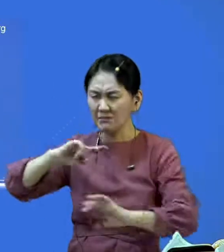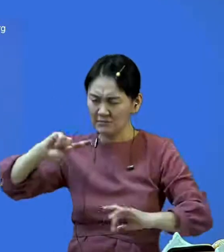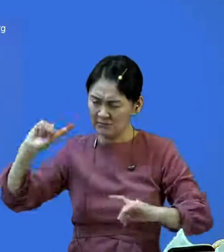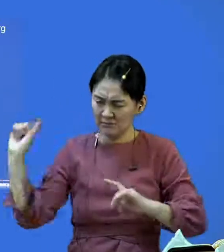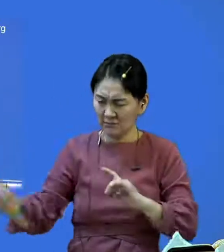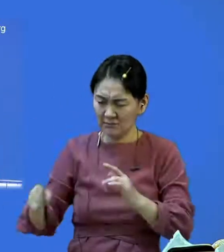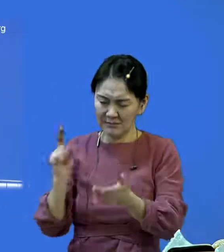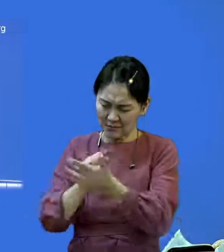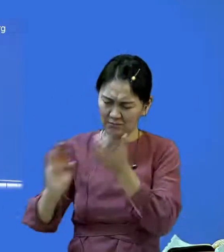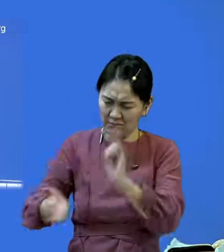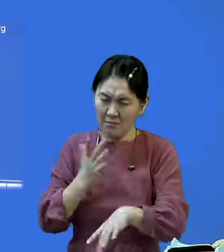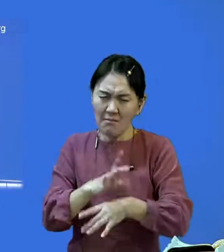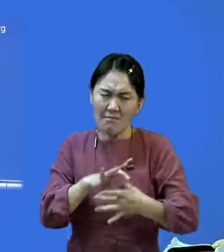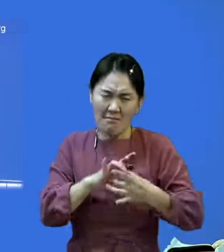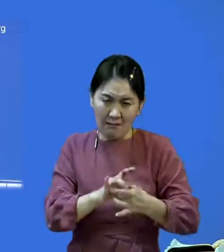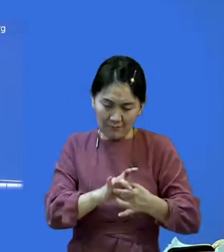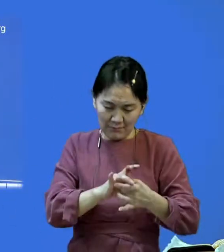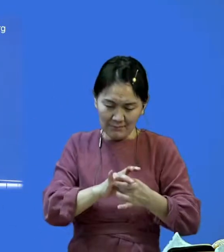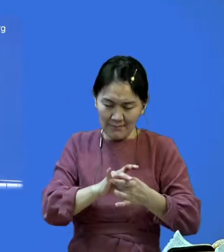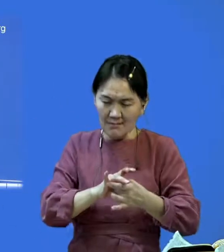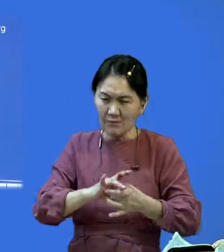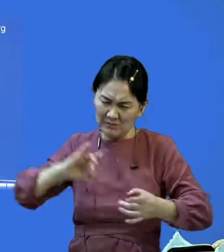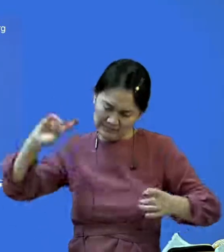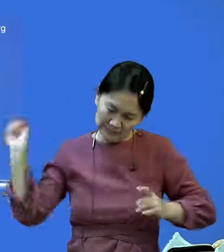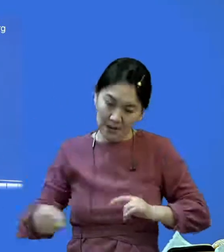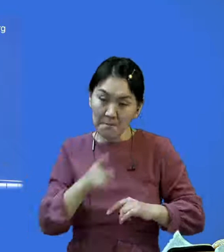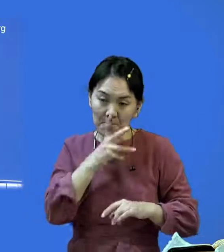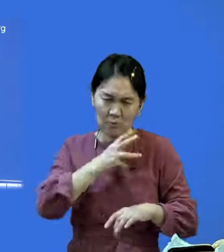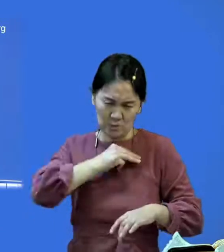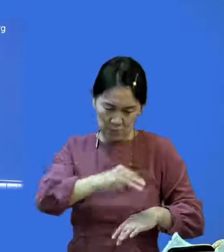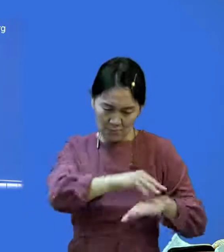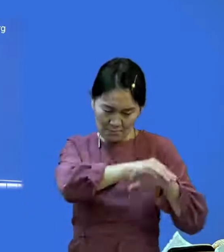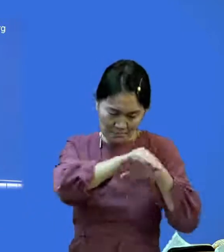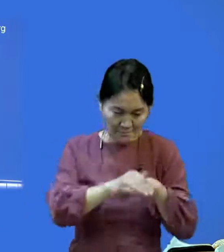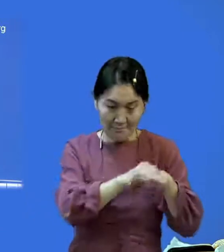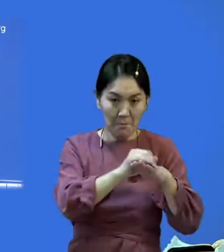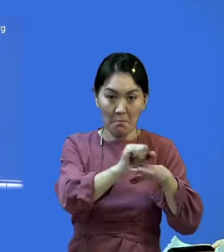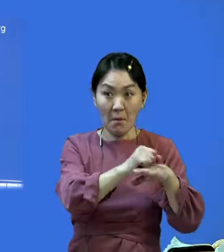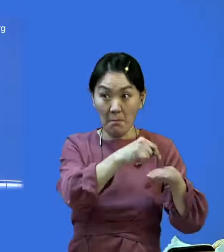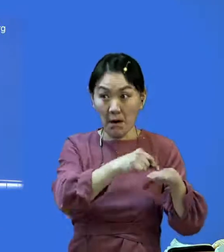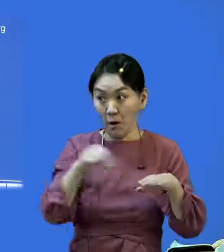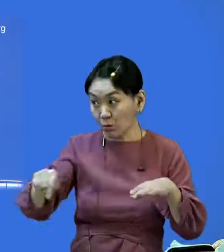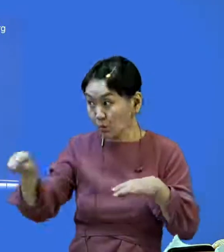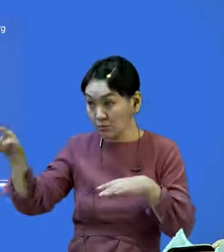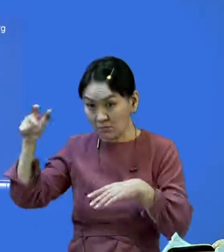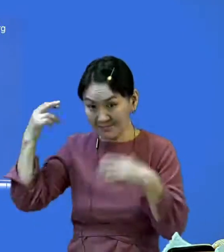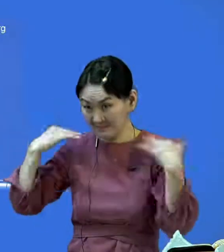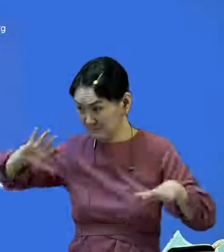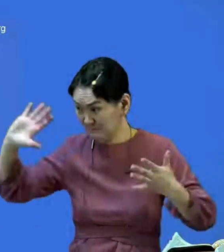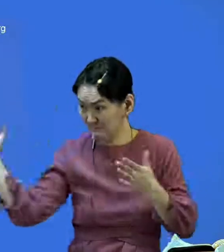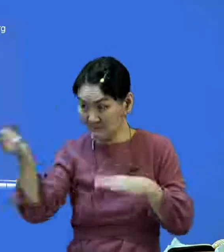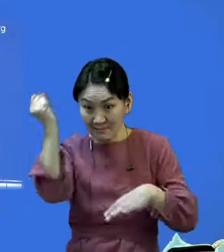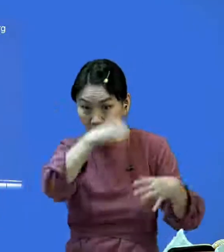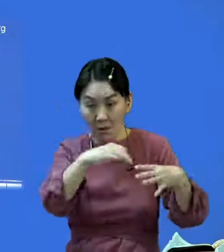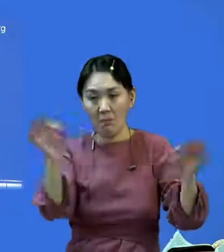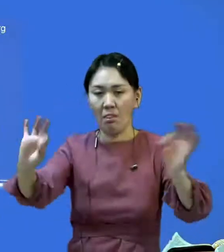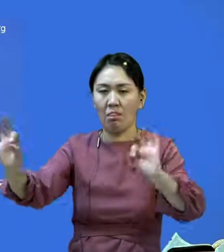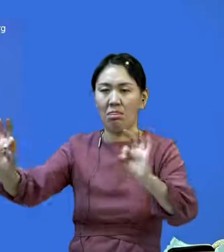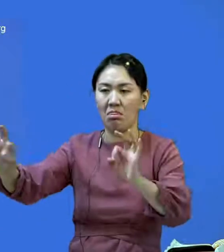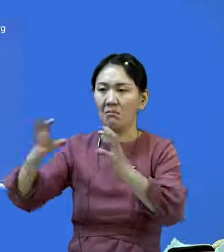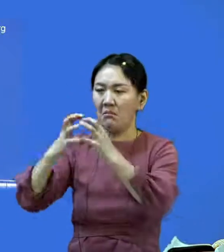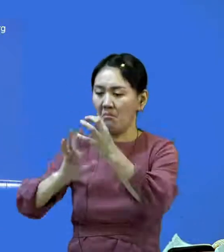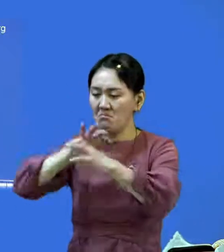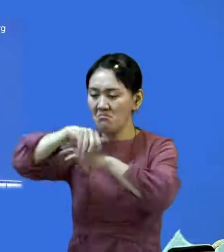хадгалсан гэж байна. Одоо бол яг хөө төр ингээд сул тавьчихсан байгаа боловч Хүмүүс бурхан болон бузар сүнсний хооронд